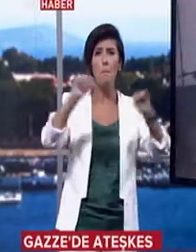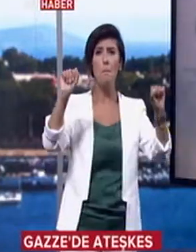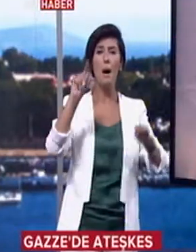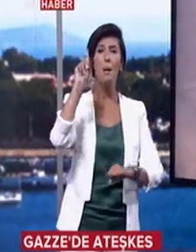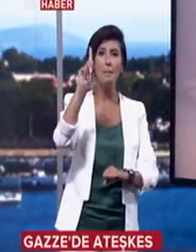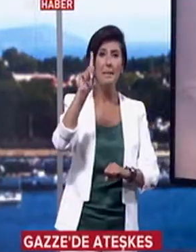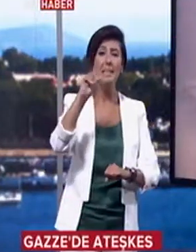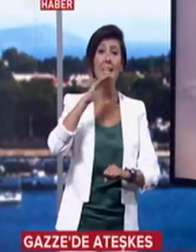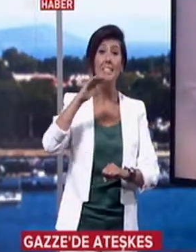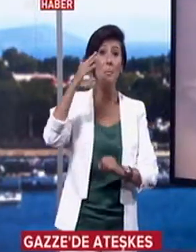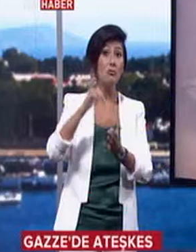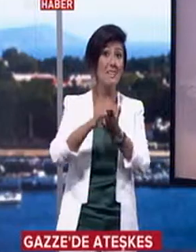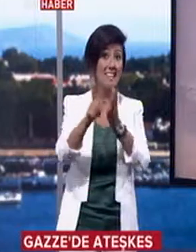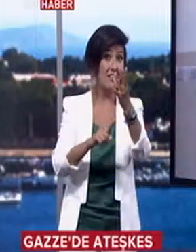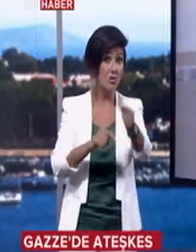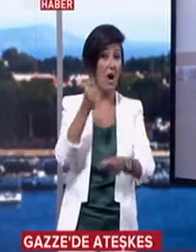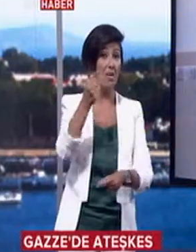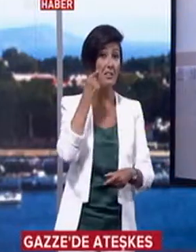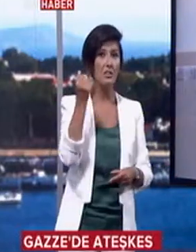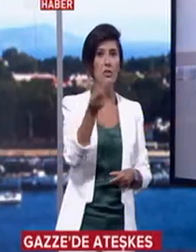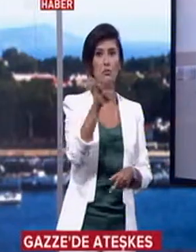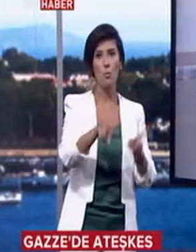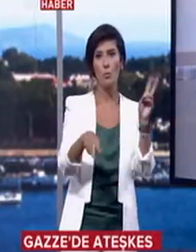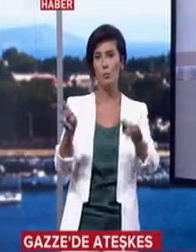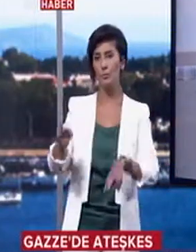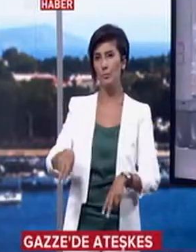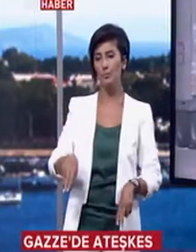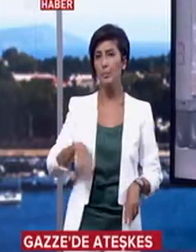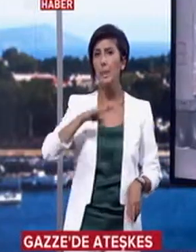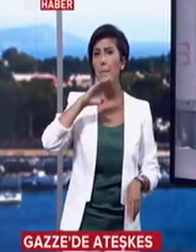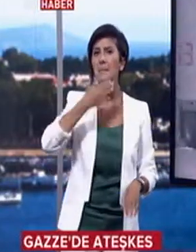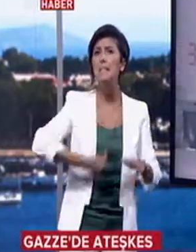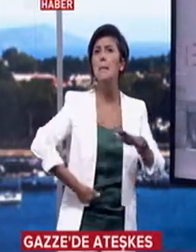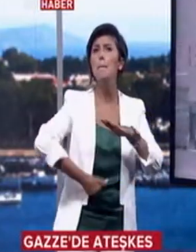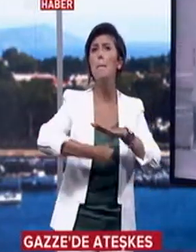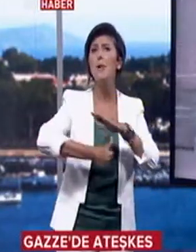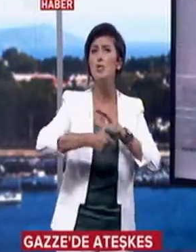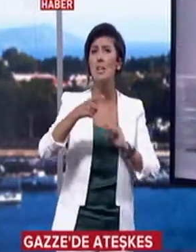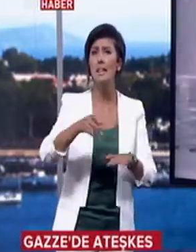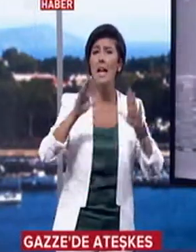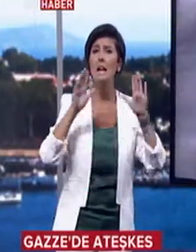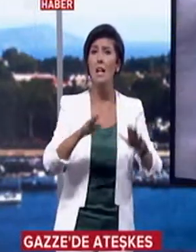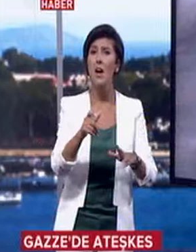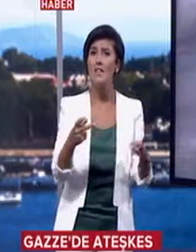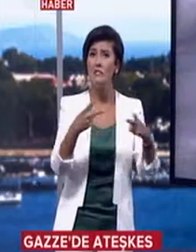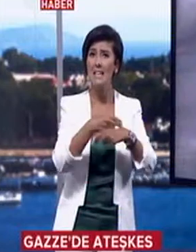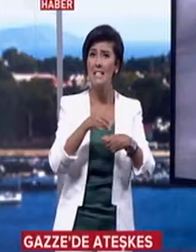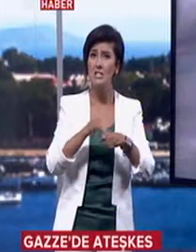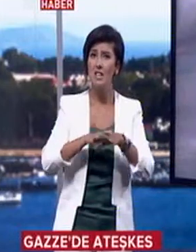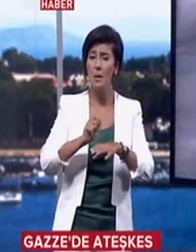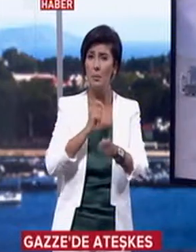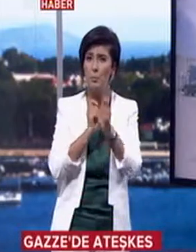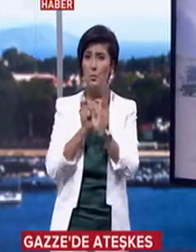etmesi sonucu biri yabancı gazeteci 6 kişi hayatını kaybetti. Mısır'ın başkenti Kahire'de kalıcı bir ateşkes